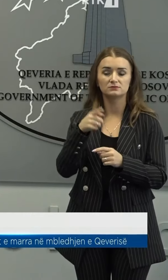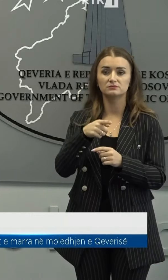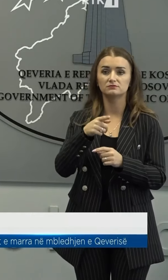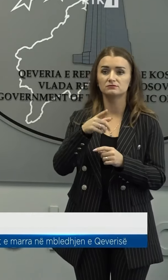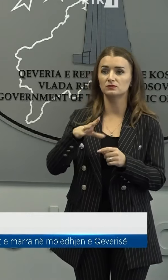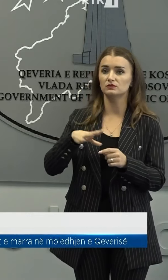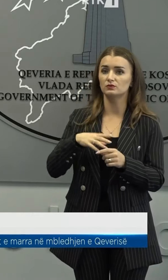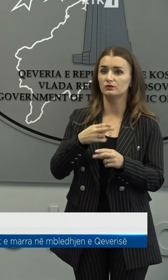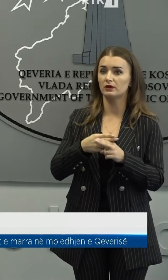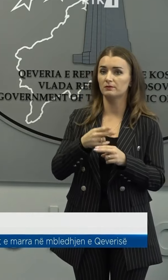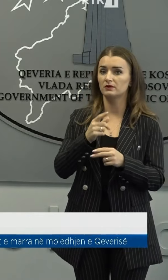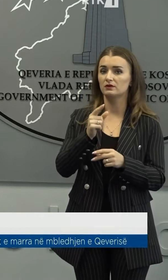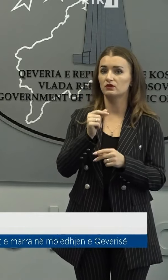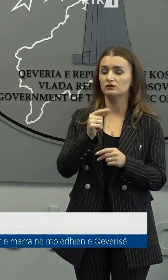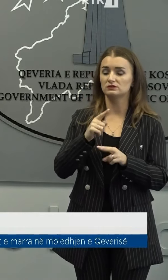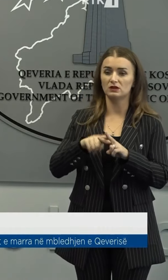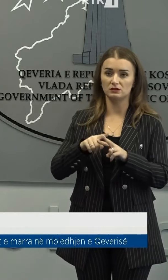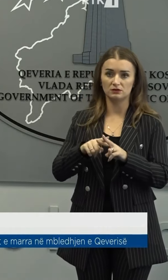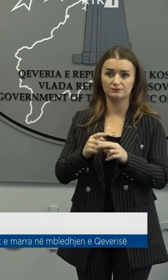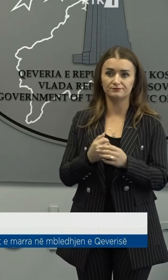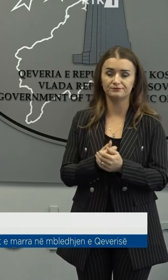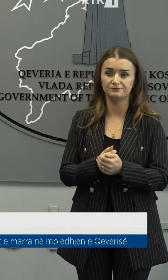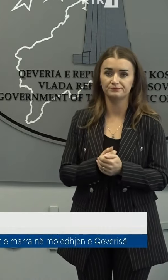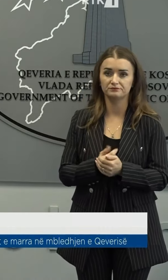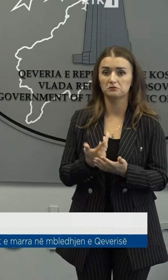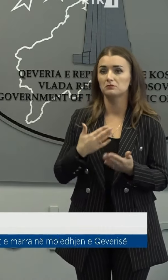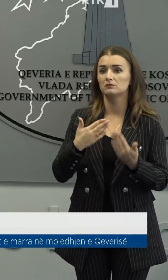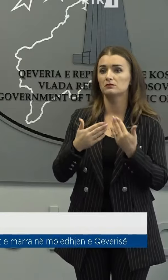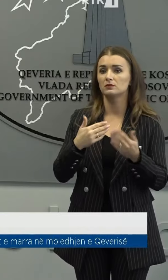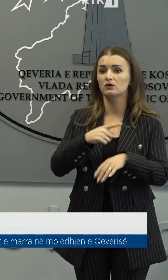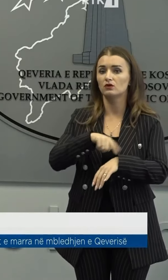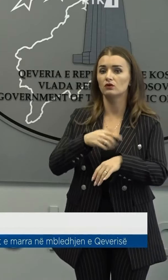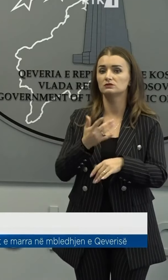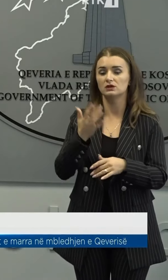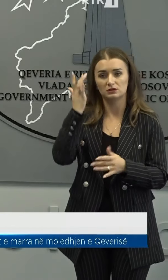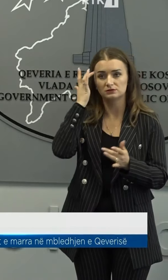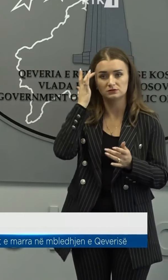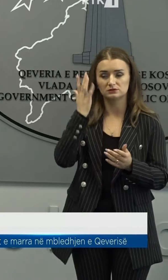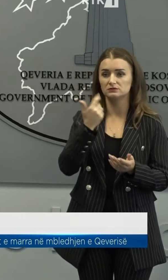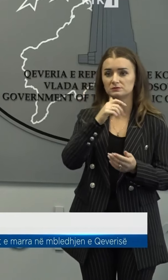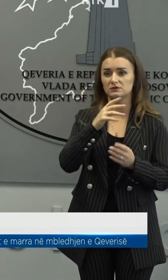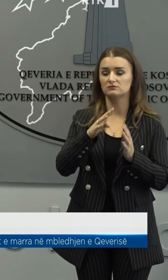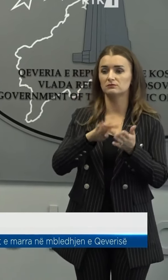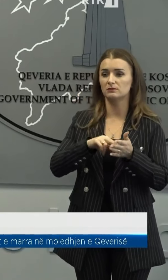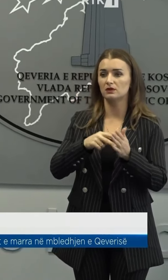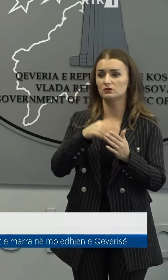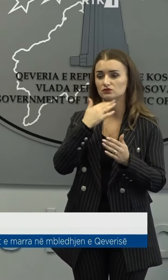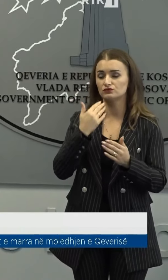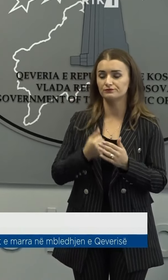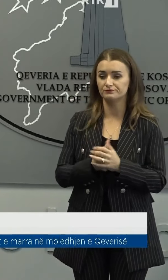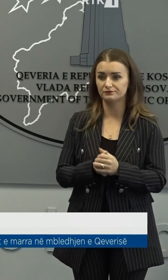Tregtisë, zonjë Rozita Ajdari. Mbledhje do të vazhdoj për disa orë, sepse kanë shumë pika të rëndë këndikës në gjendë.